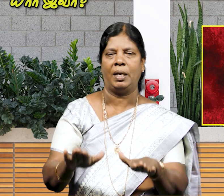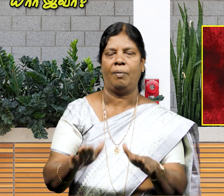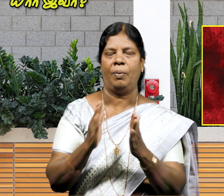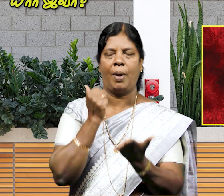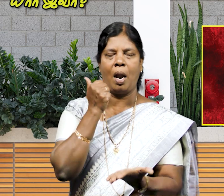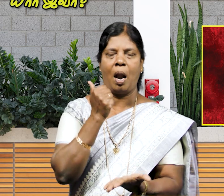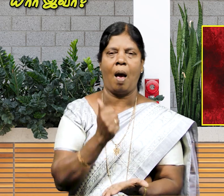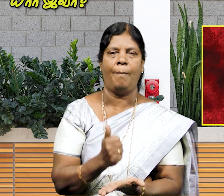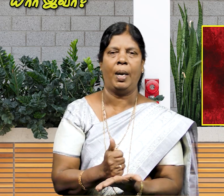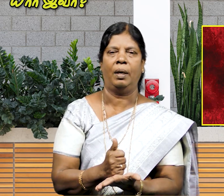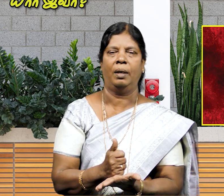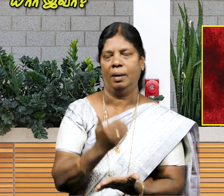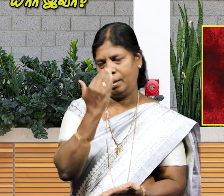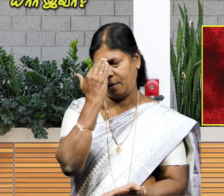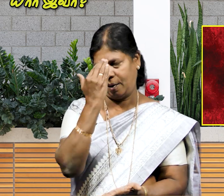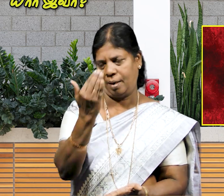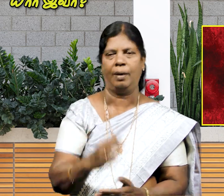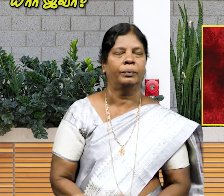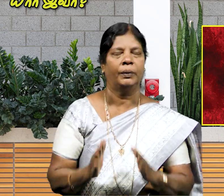ஆமேன். நன்றி.